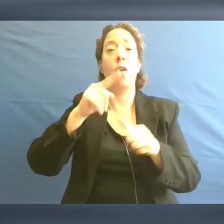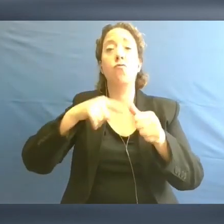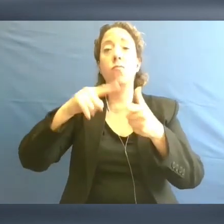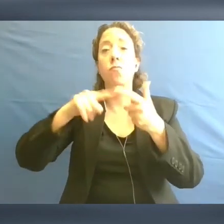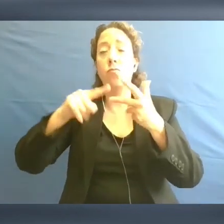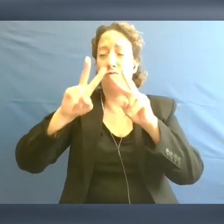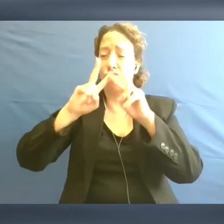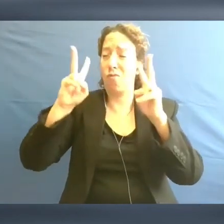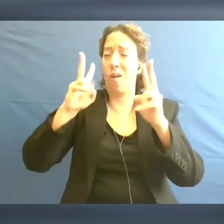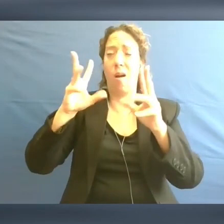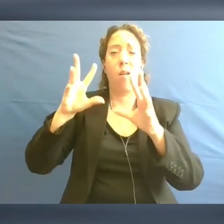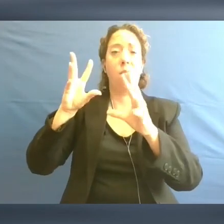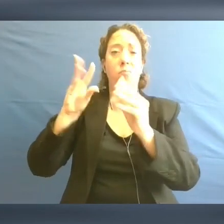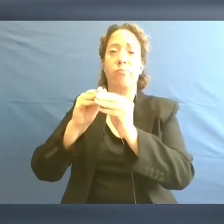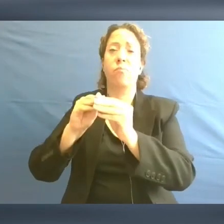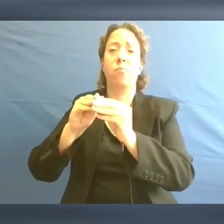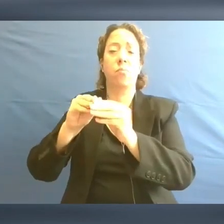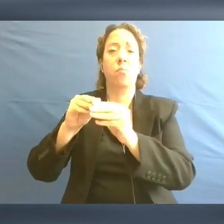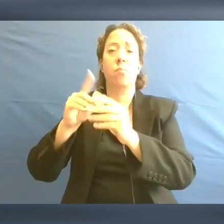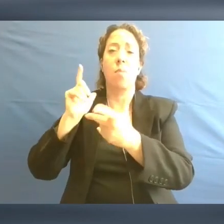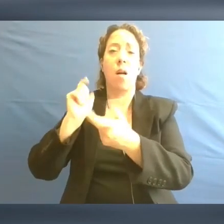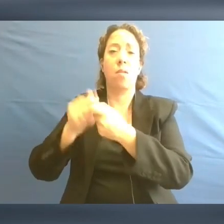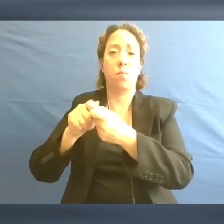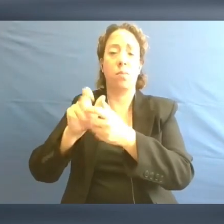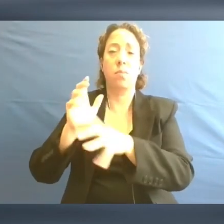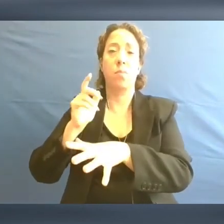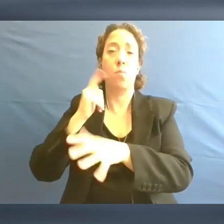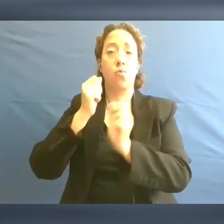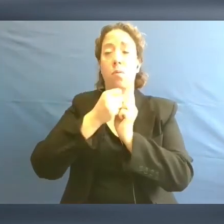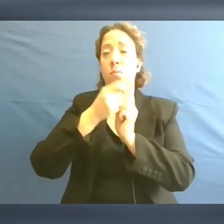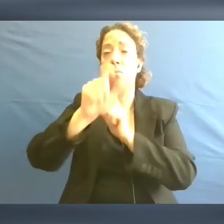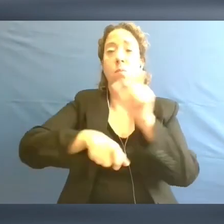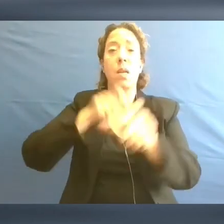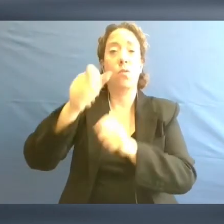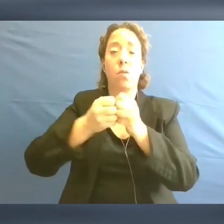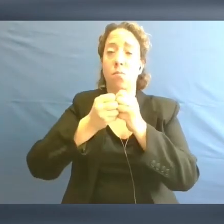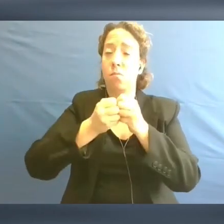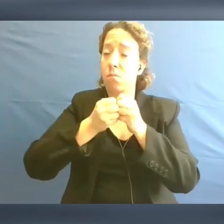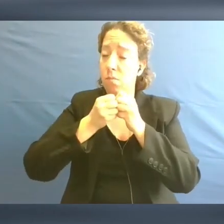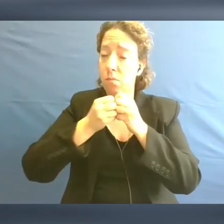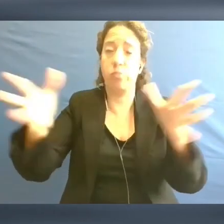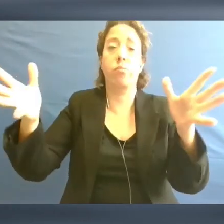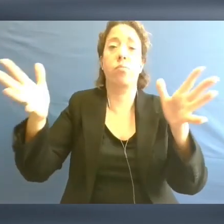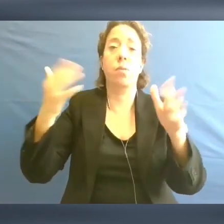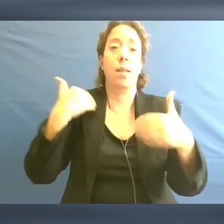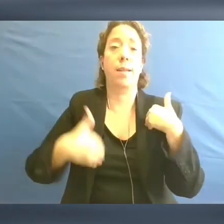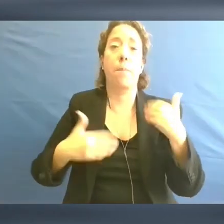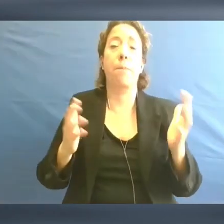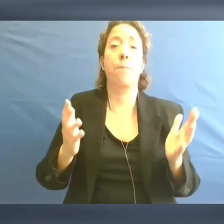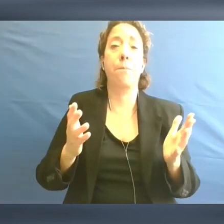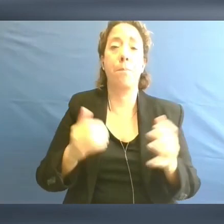générique, à la majorité des handicaps.